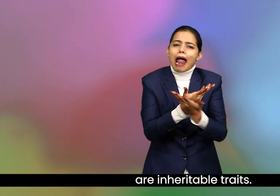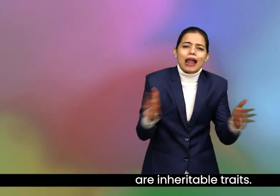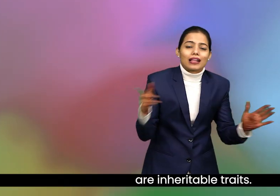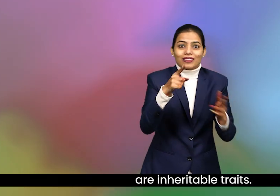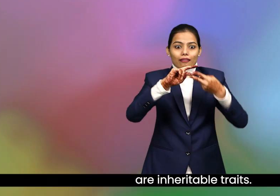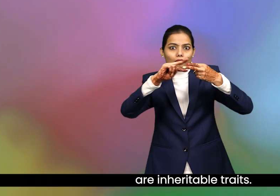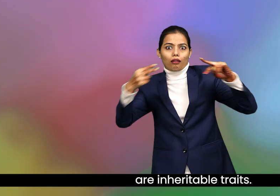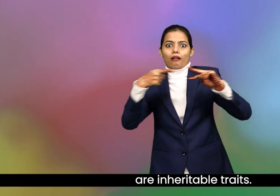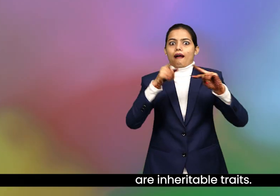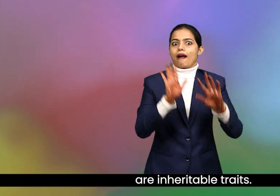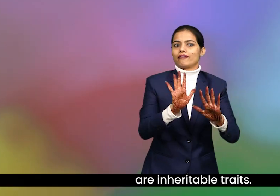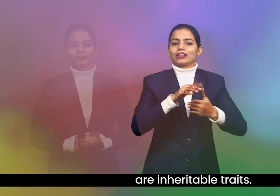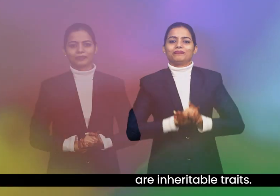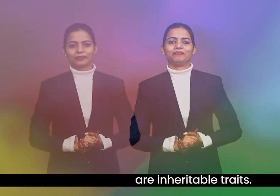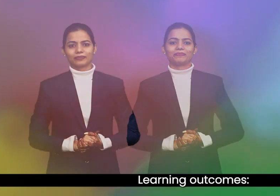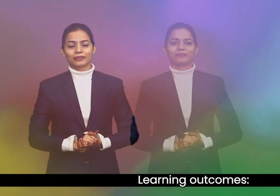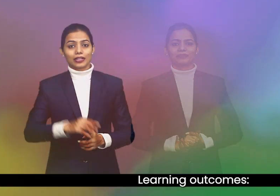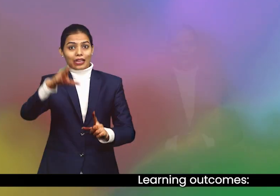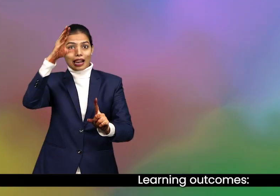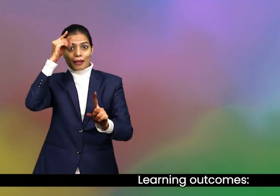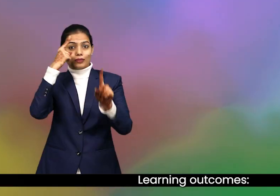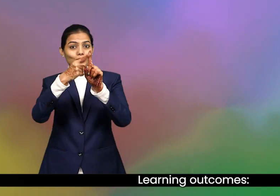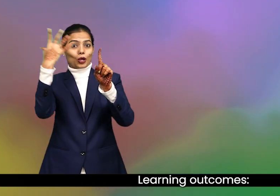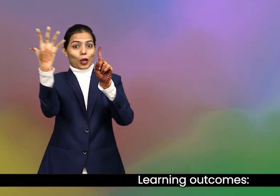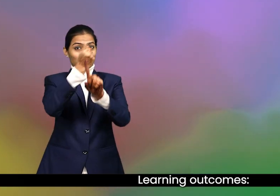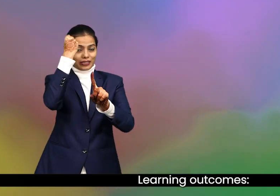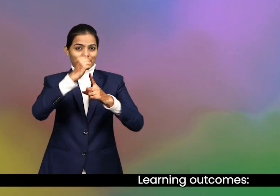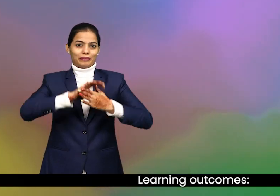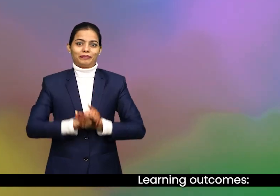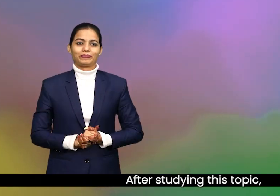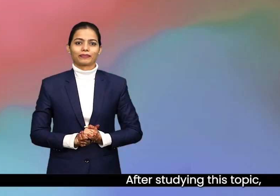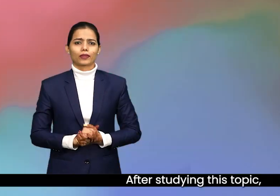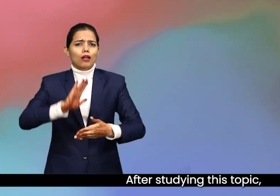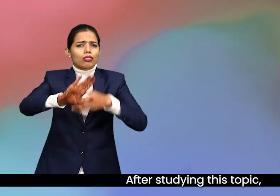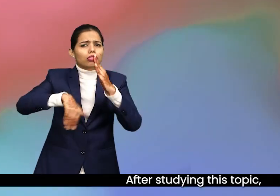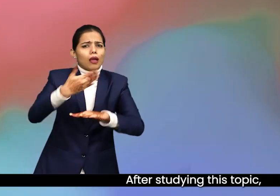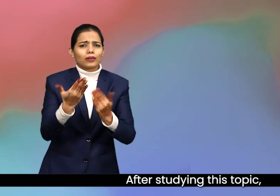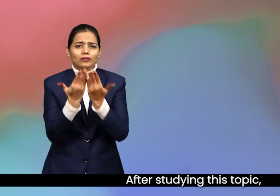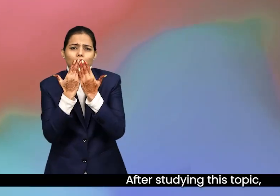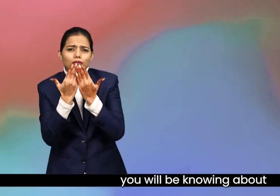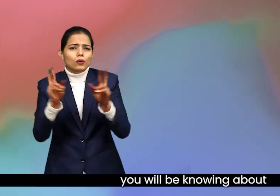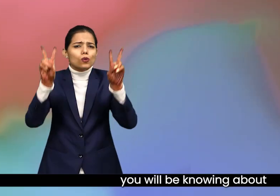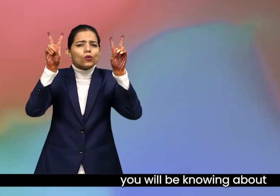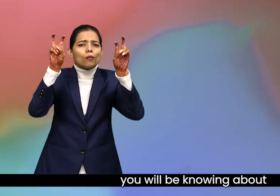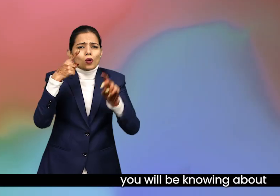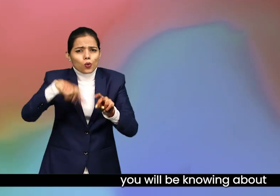போன்றவை பரம்பரை பண்பாகும். கற்றுக்கொள்வீர்கள். இந்த தலைப்பை படித்த பிறகு நீங்கள் இதை பற்றி